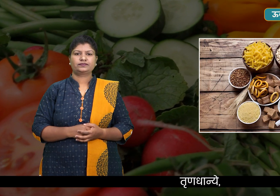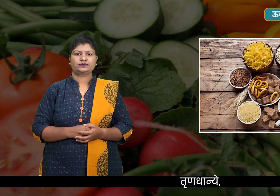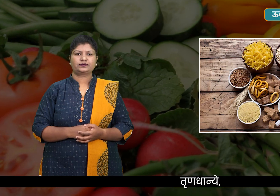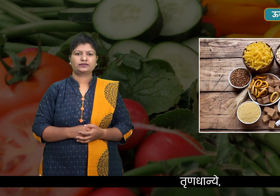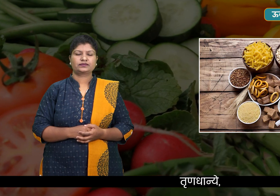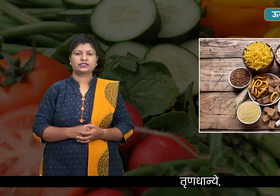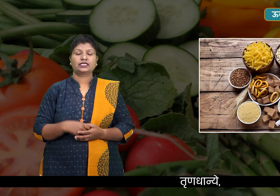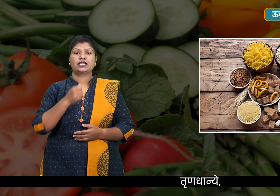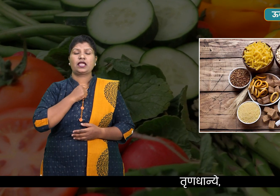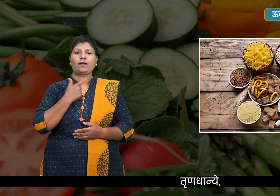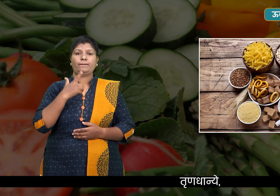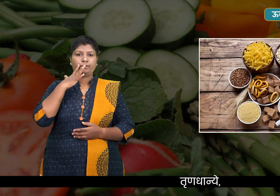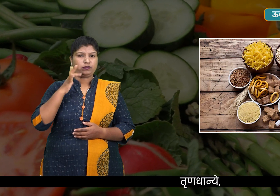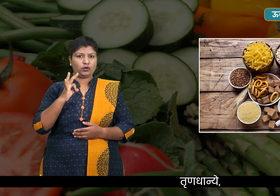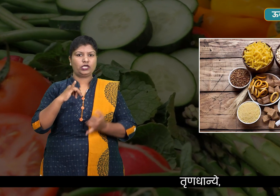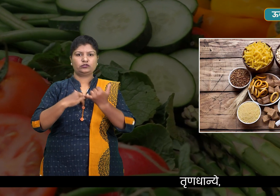तृणधान्ये,